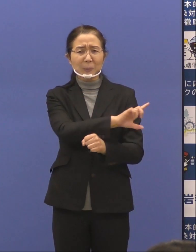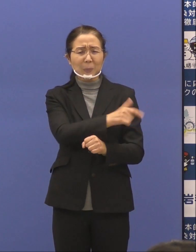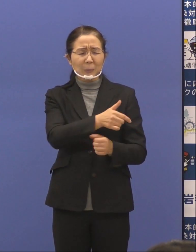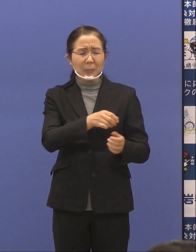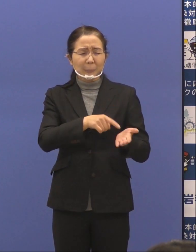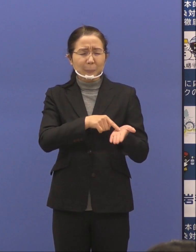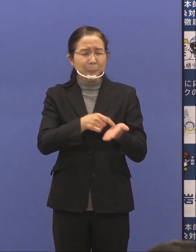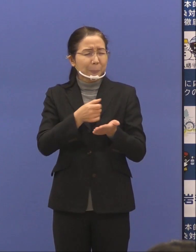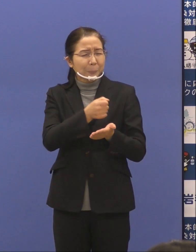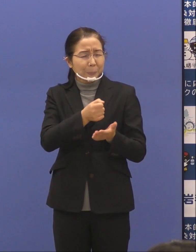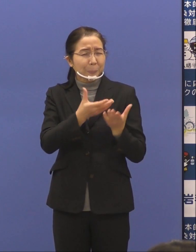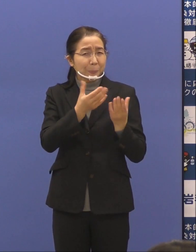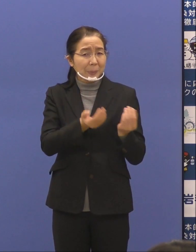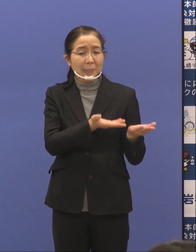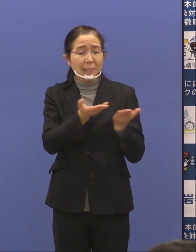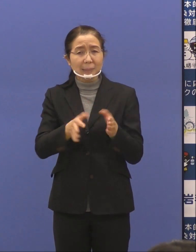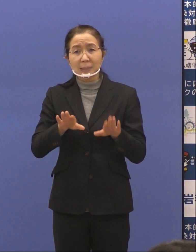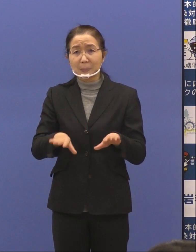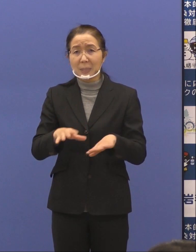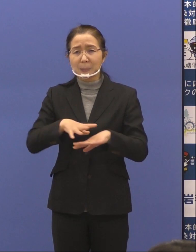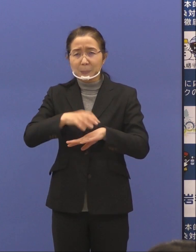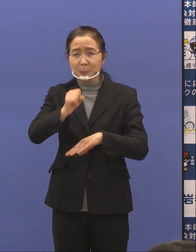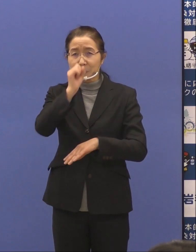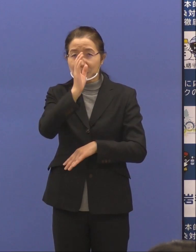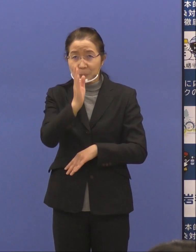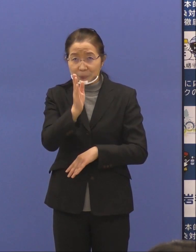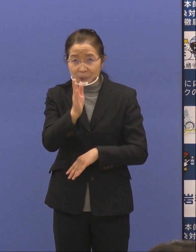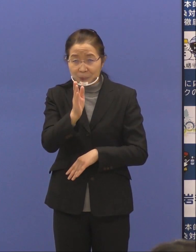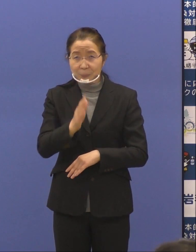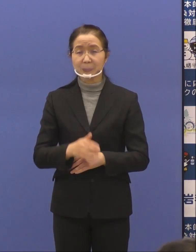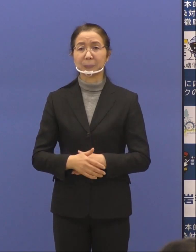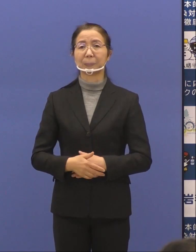で引き続きよろしくお願いいたします。 はい、